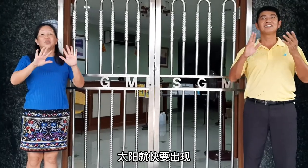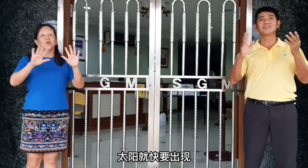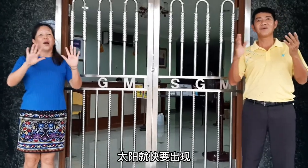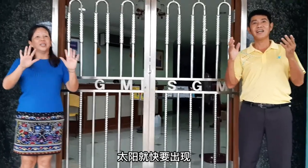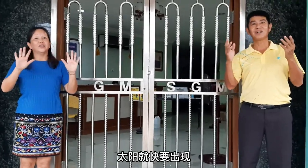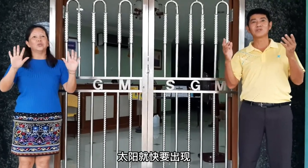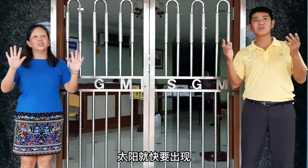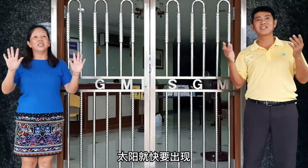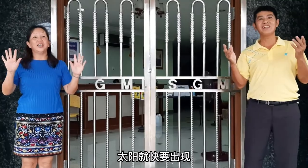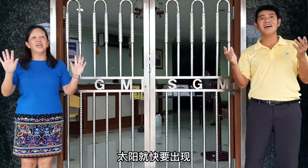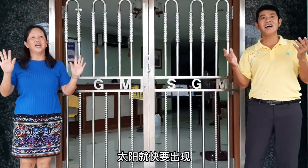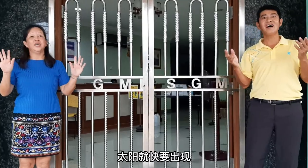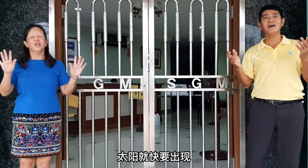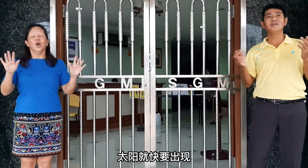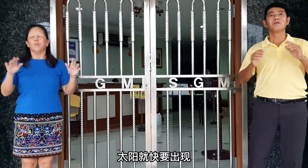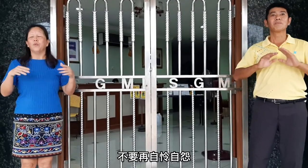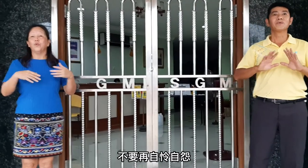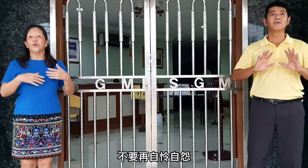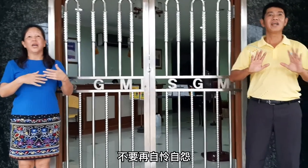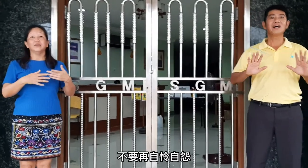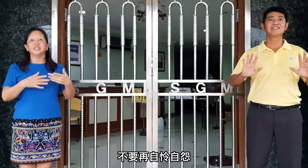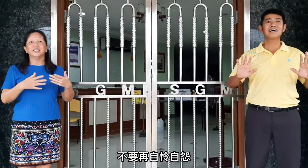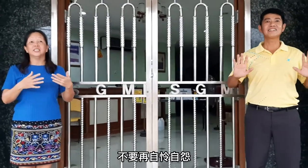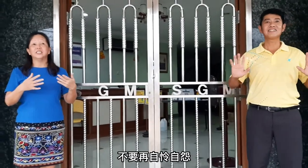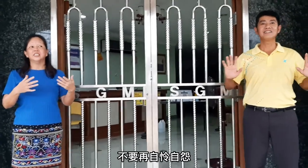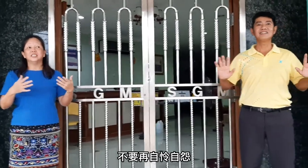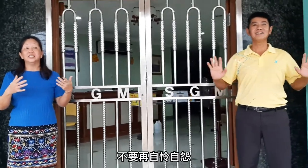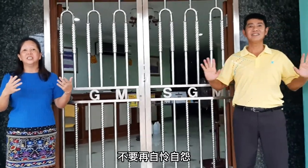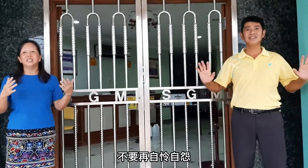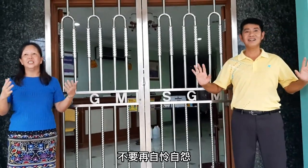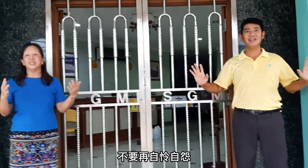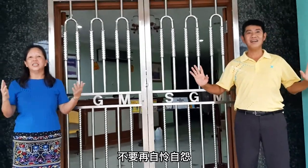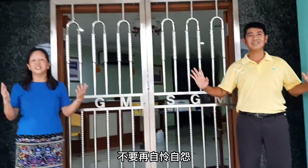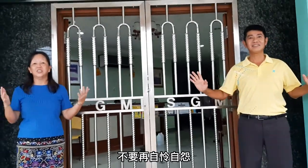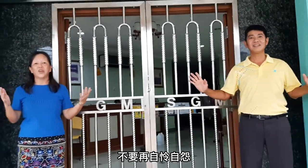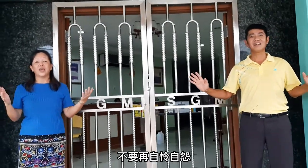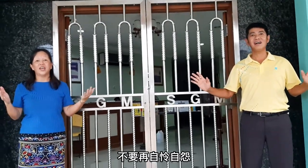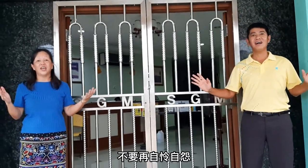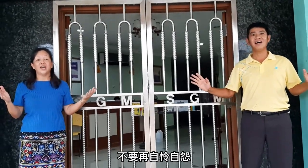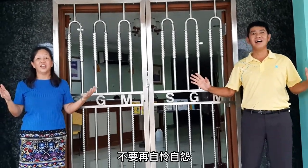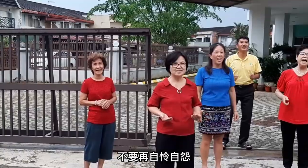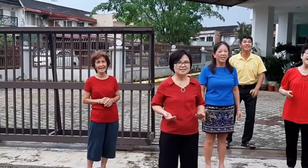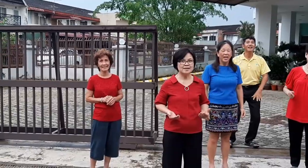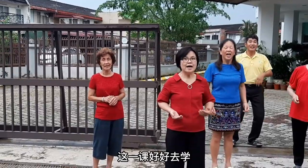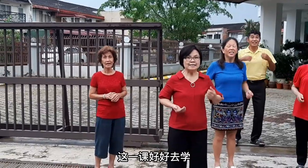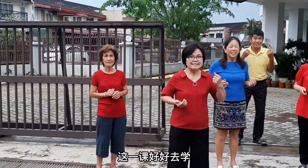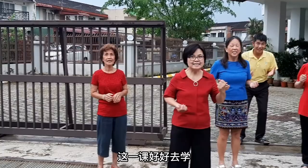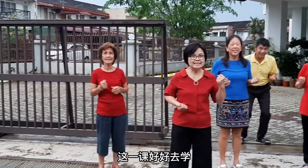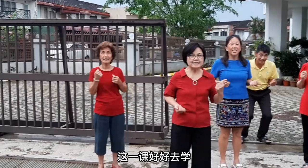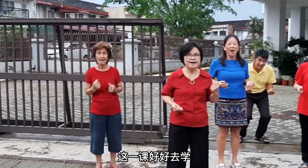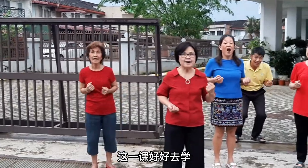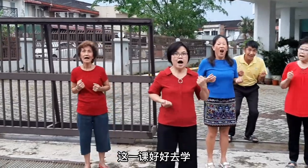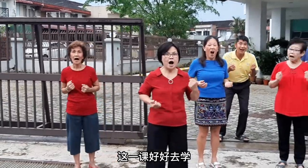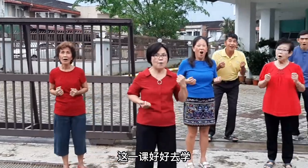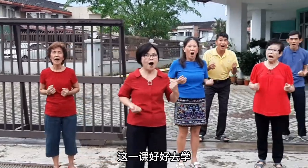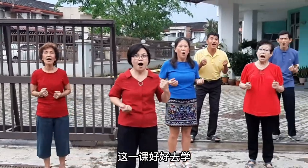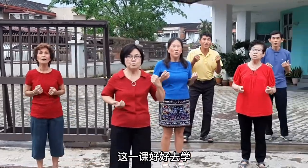快要出现，不要再自怨自艾。这一刻好好去